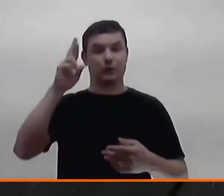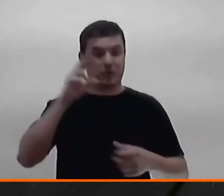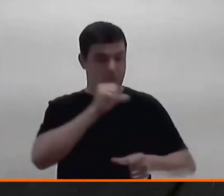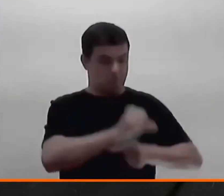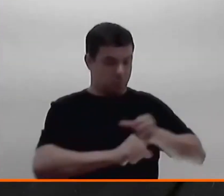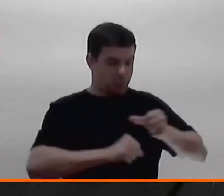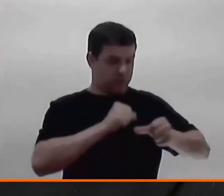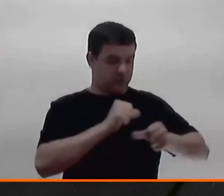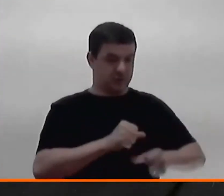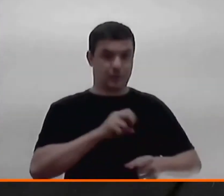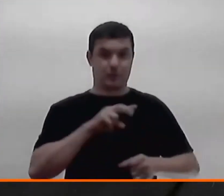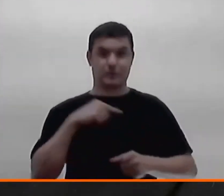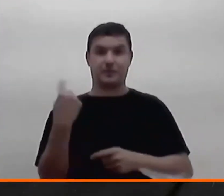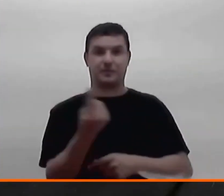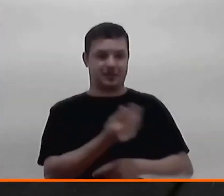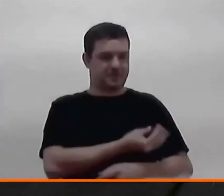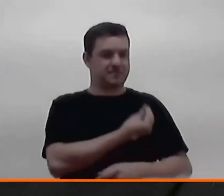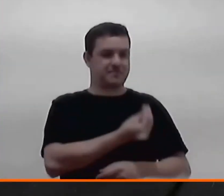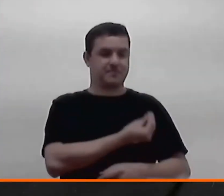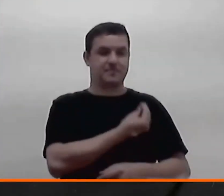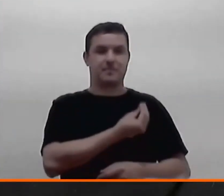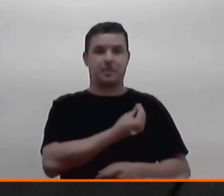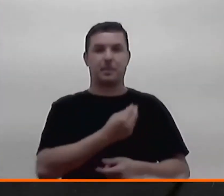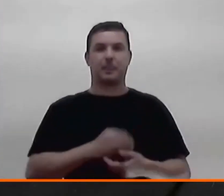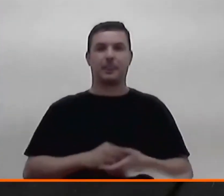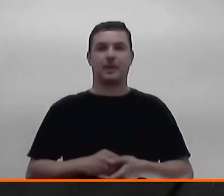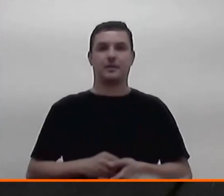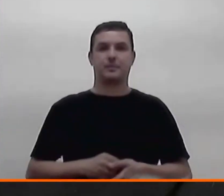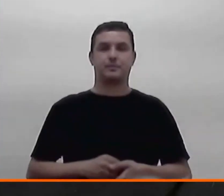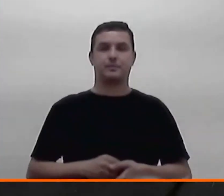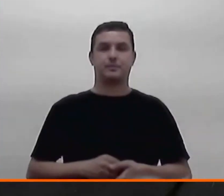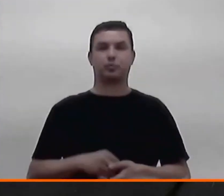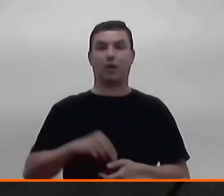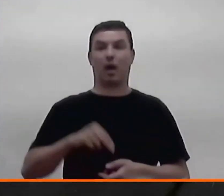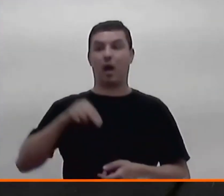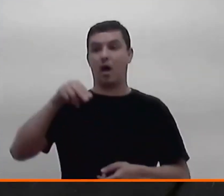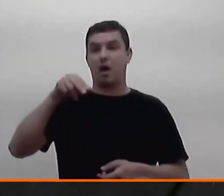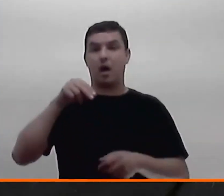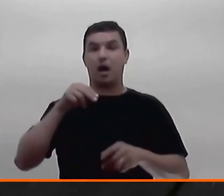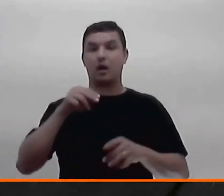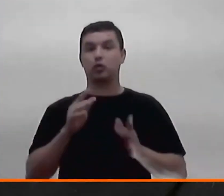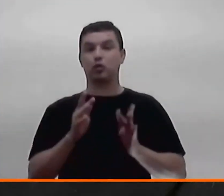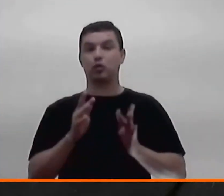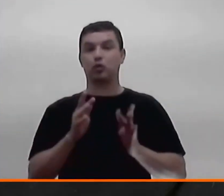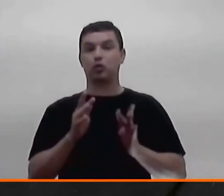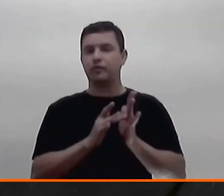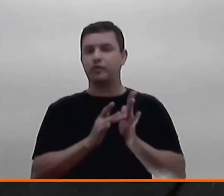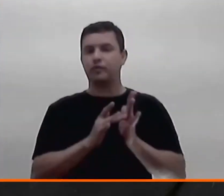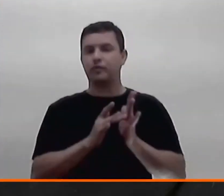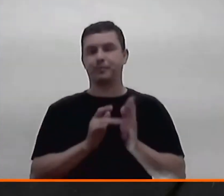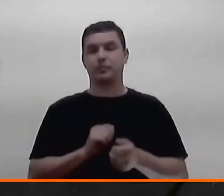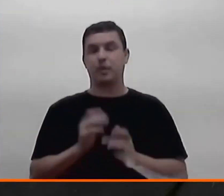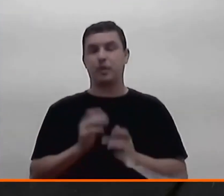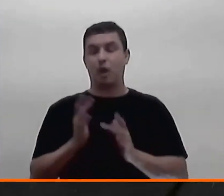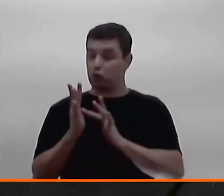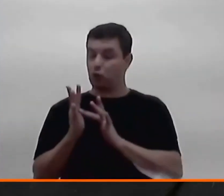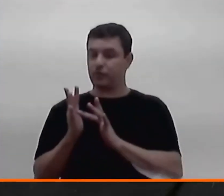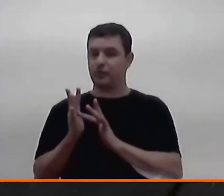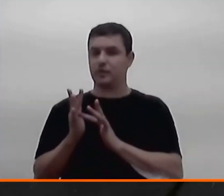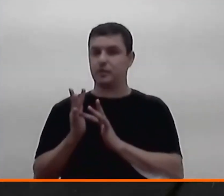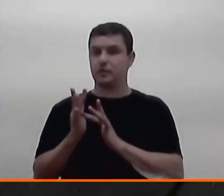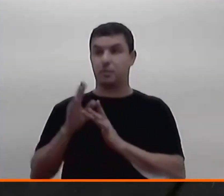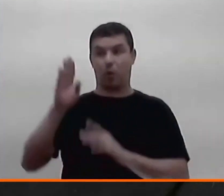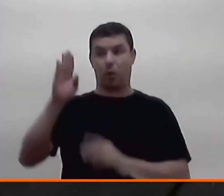E depois da noiva, ela é noiva, ela também será um exército